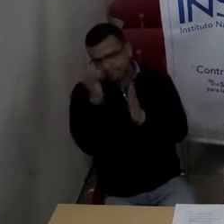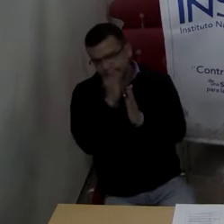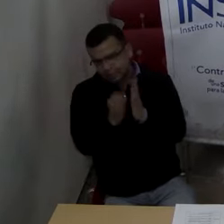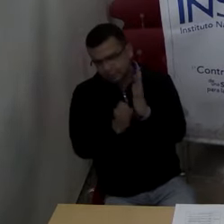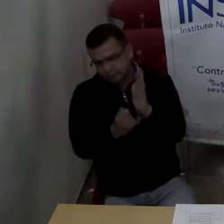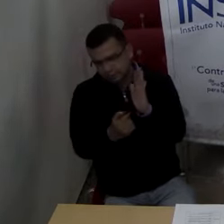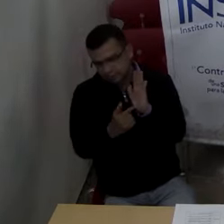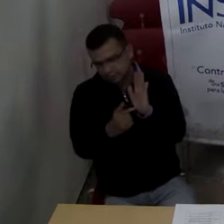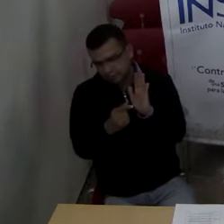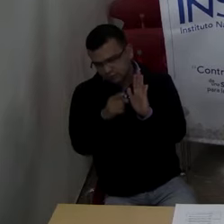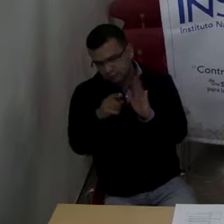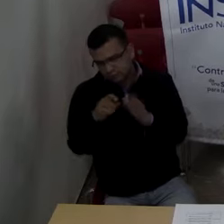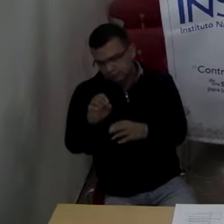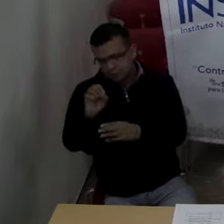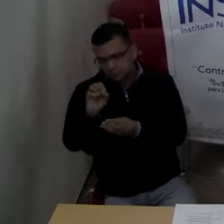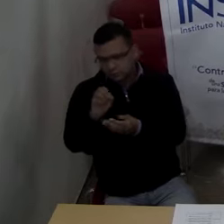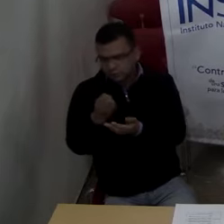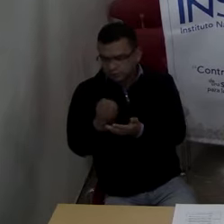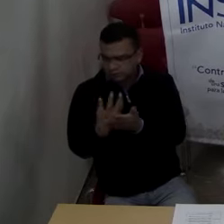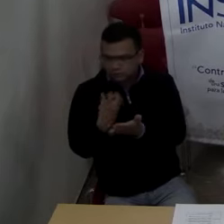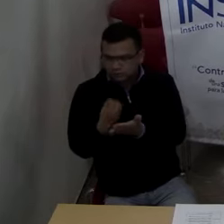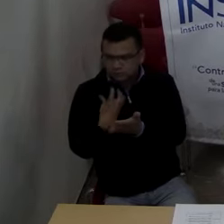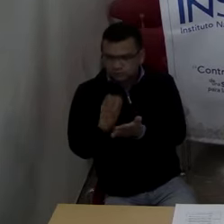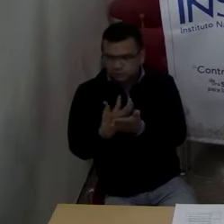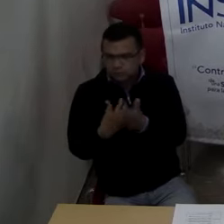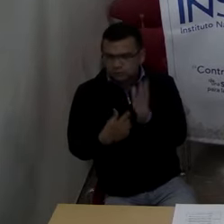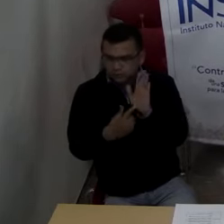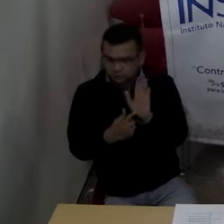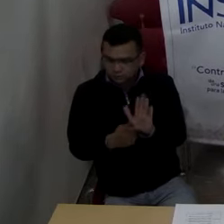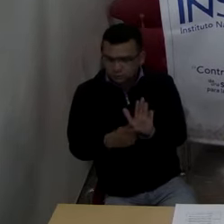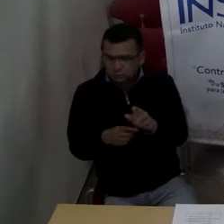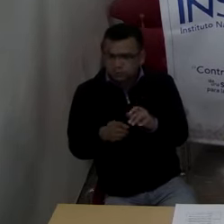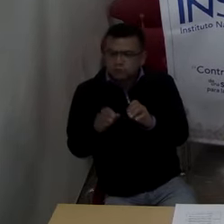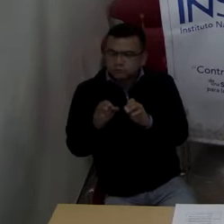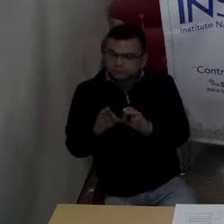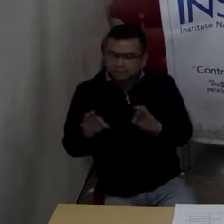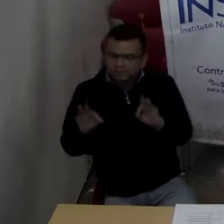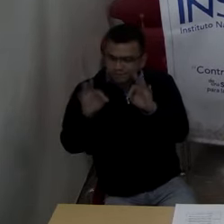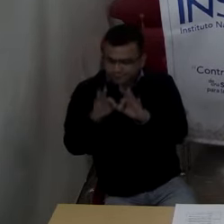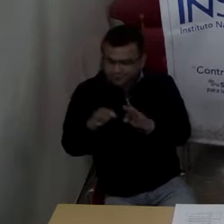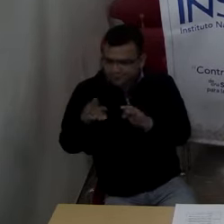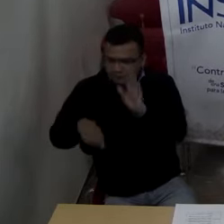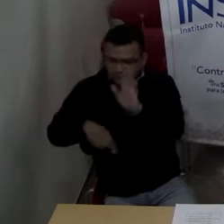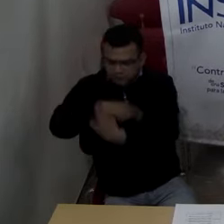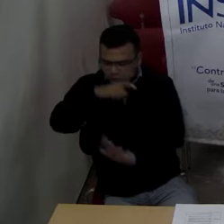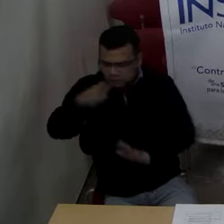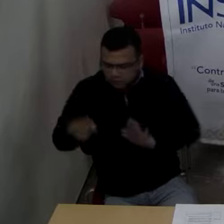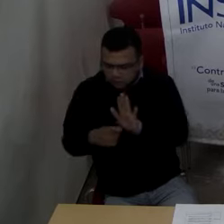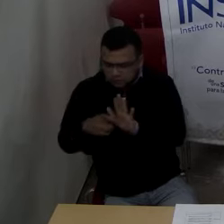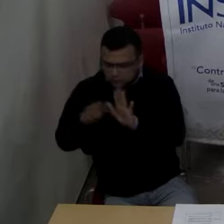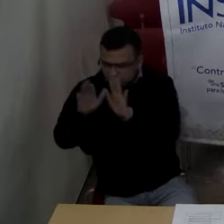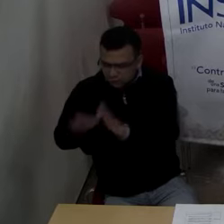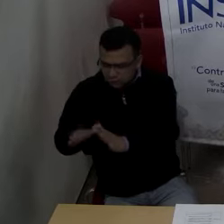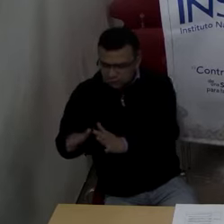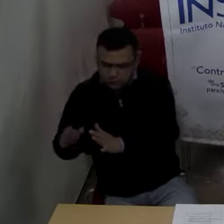resumida cómo se da esa integración comportamental de la información auditiva. Desde